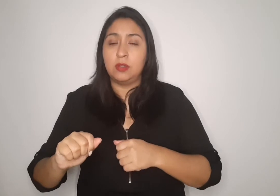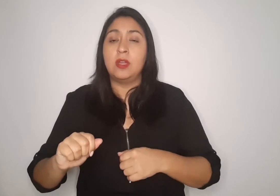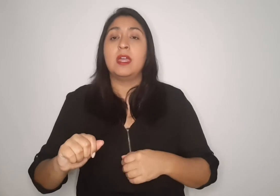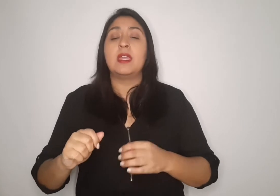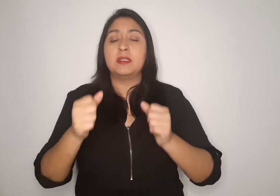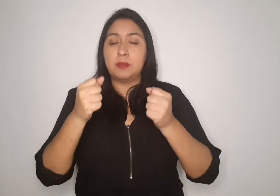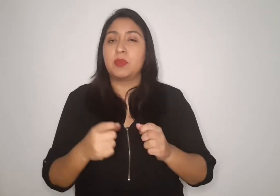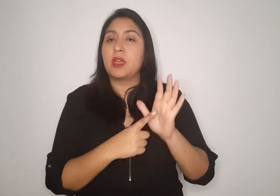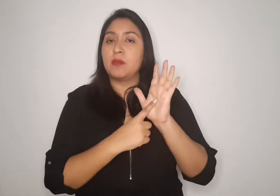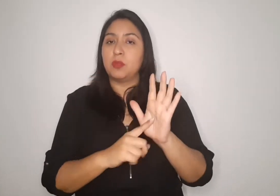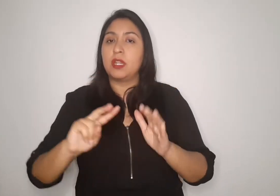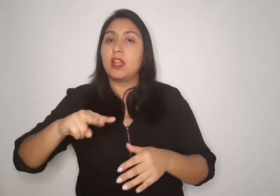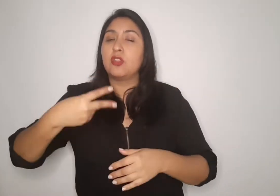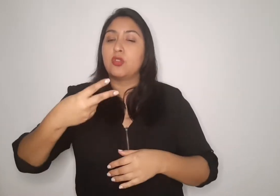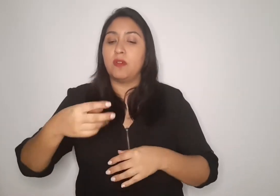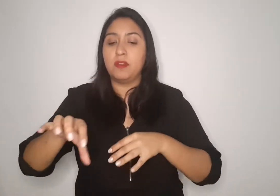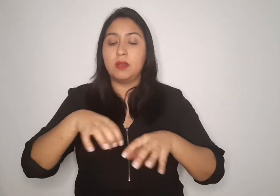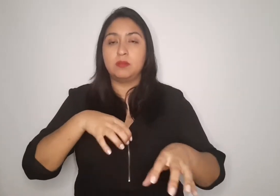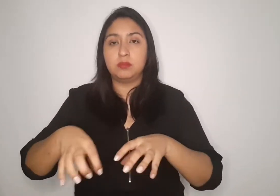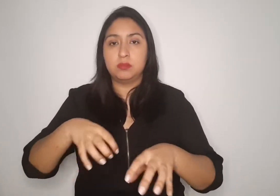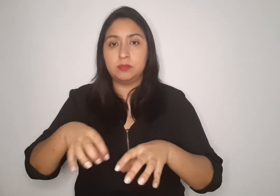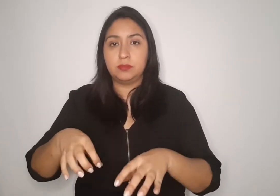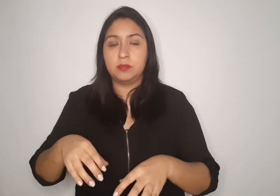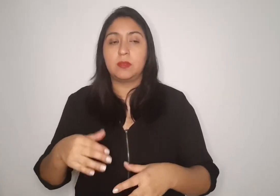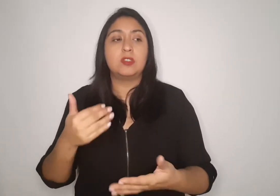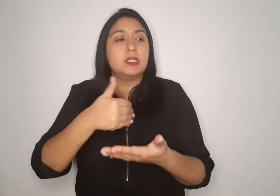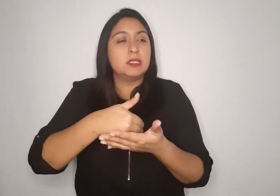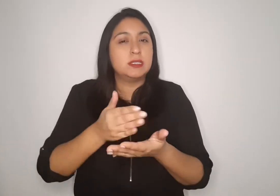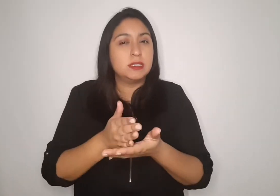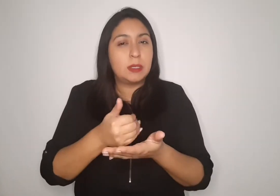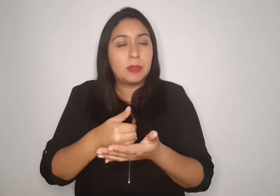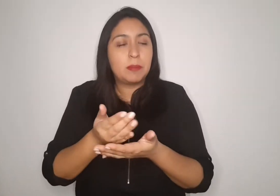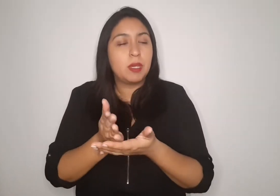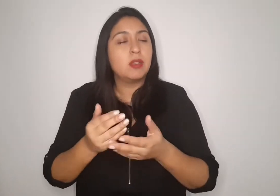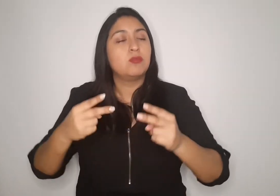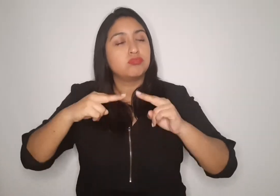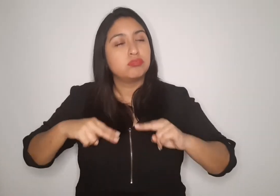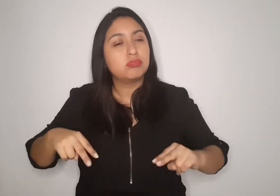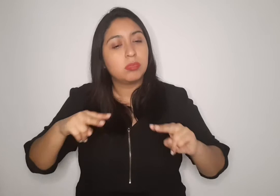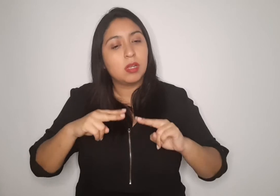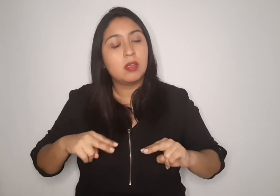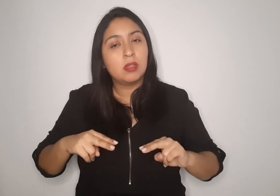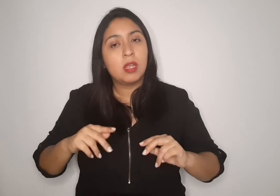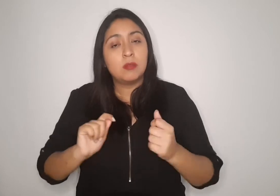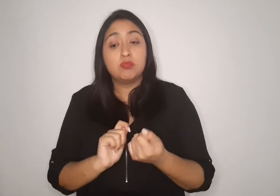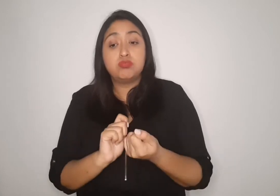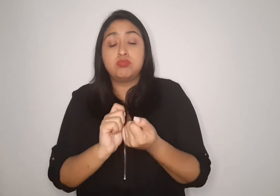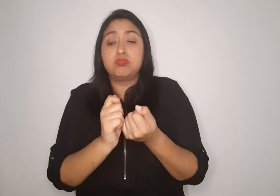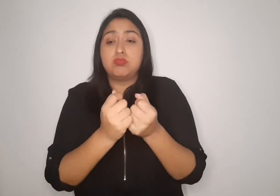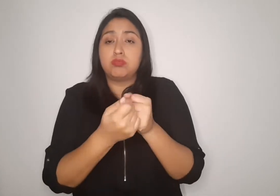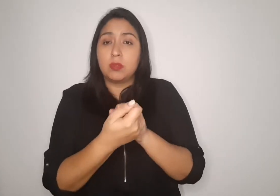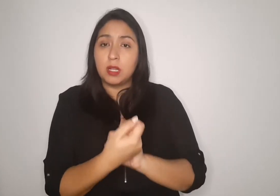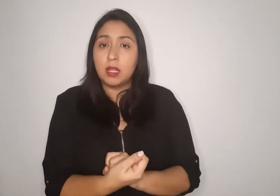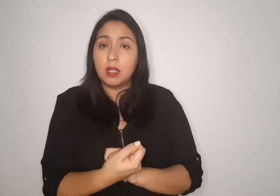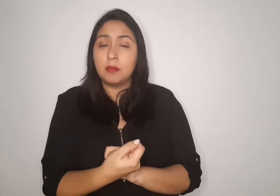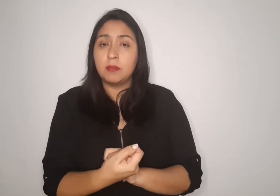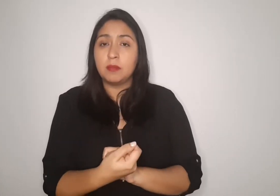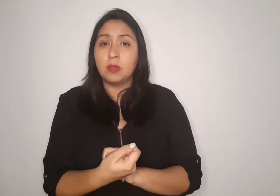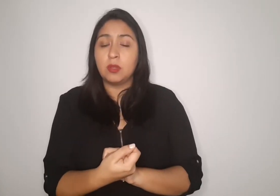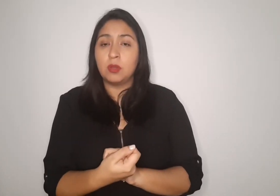piezas. Se fue preparando así, con la debida calma, una remodelación a la única que con el paso de los